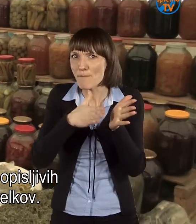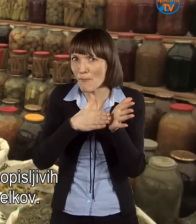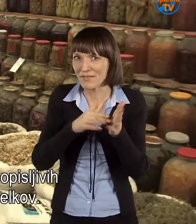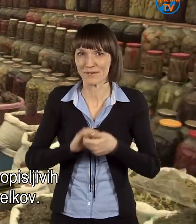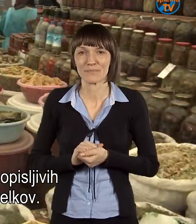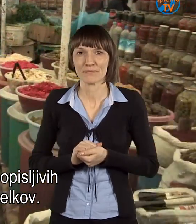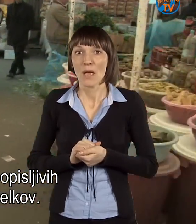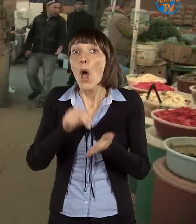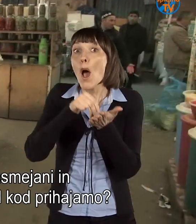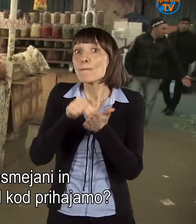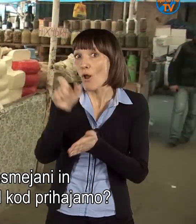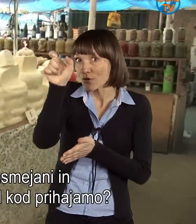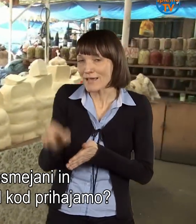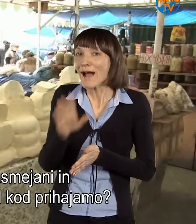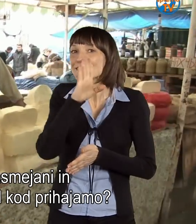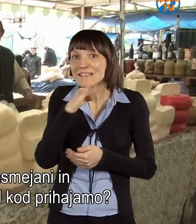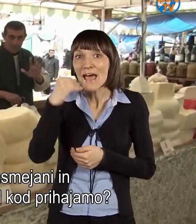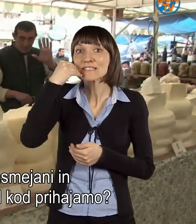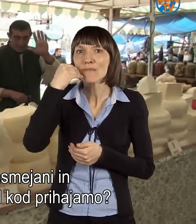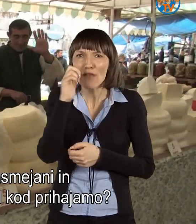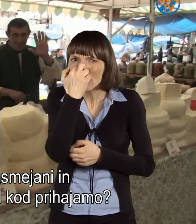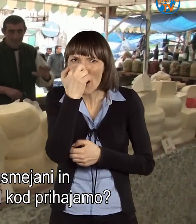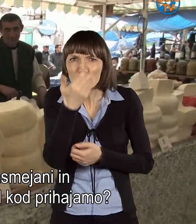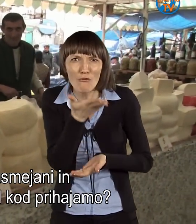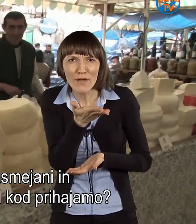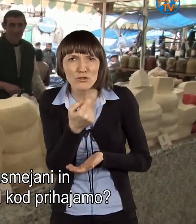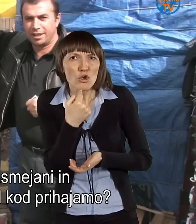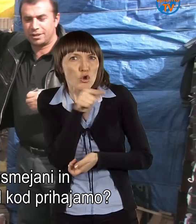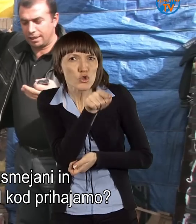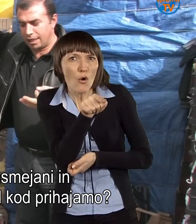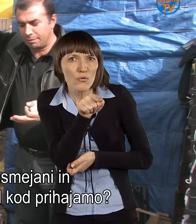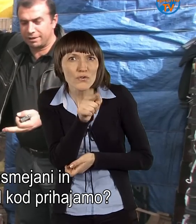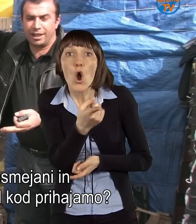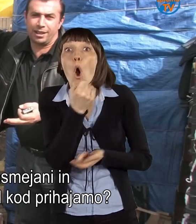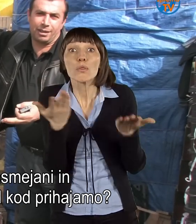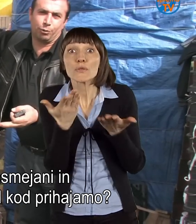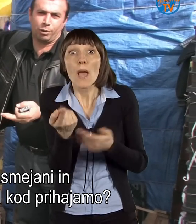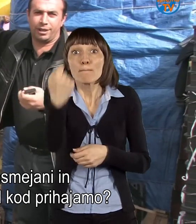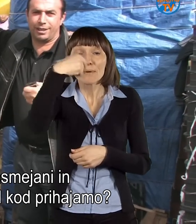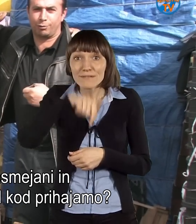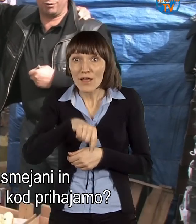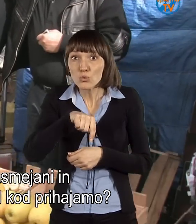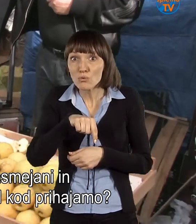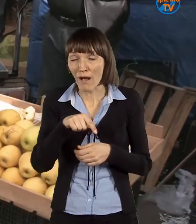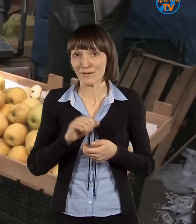izdelkov. Prodajalci so bili nasmejani in radovedni. Kdo smo in od kod prihajamo?